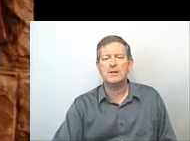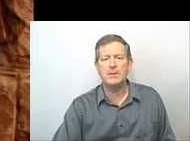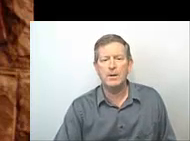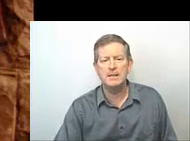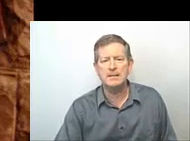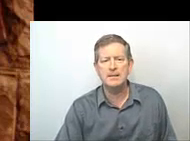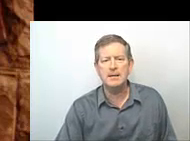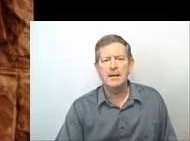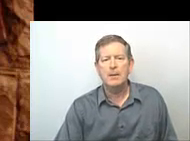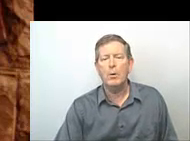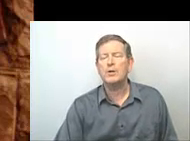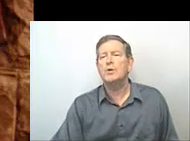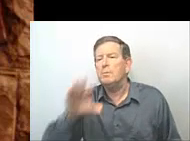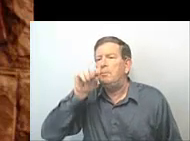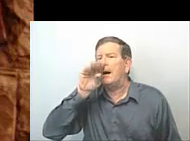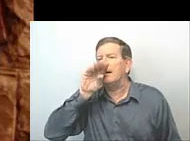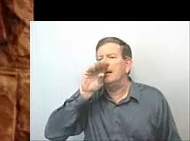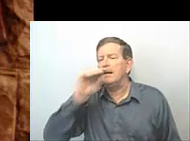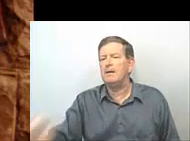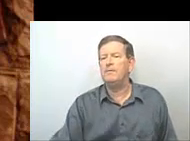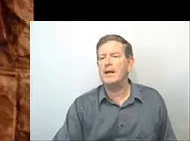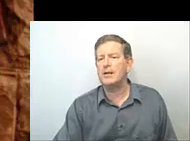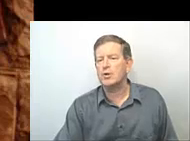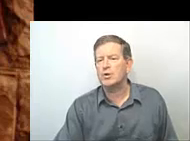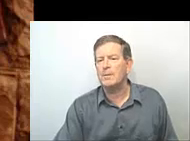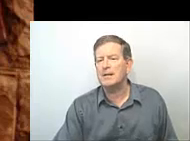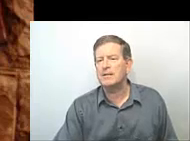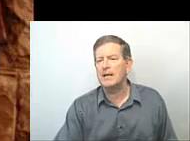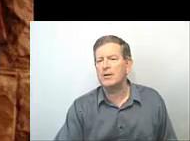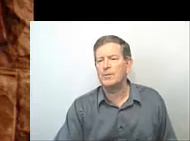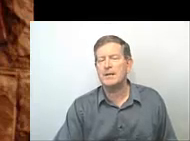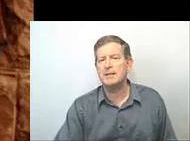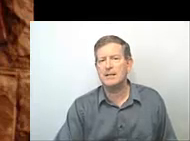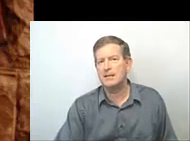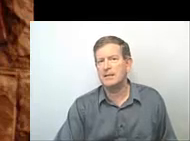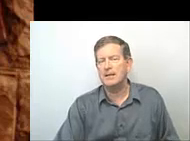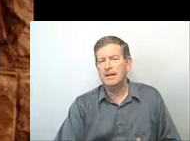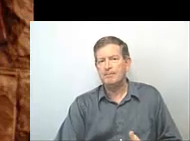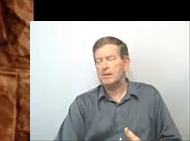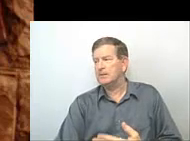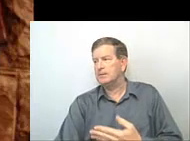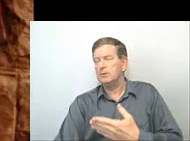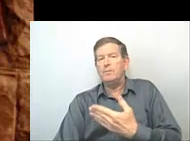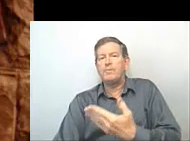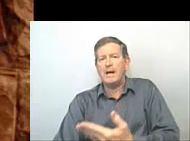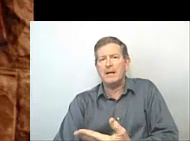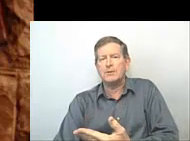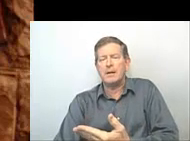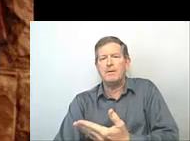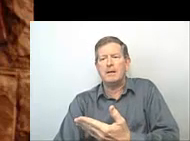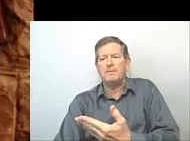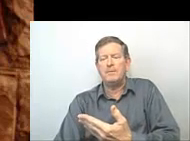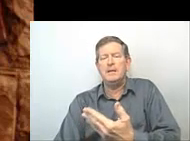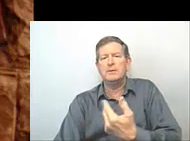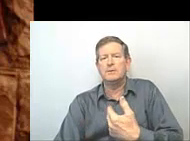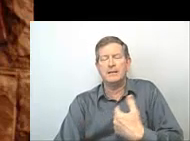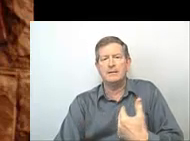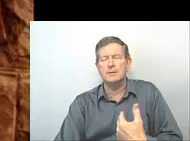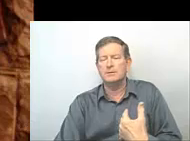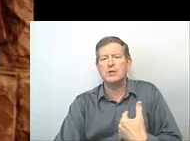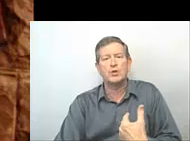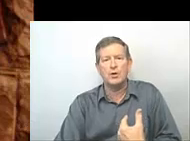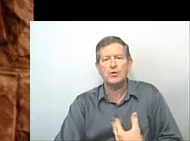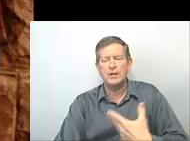Lorsque c'est moi ici, moi je parlais avec Jean-Marcel. Jean-Marcel, c'était le frère dans la